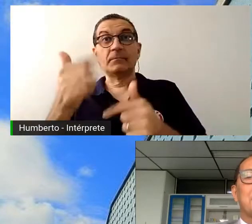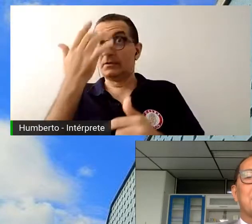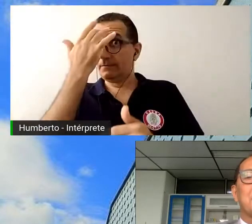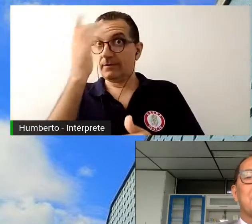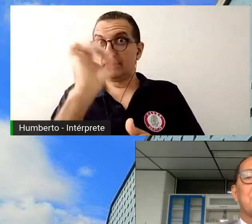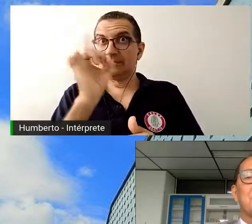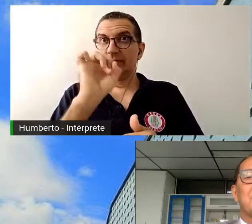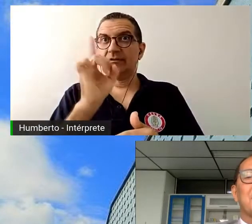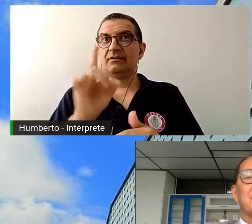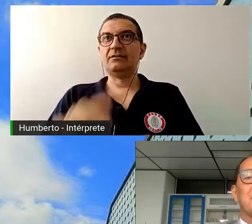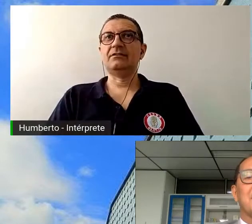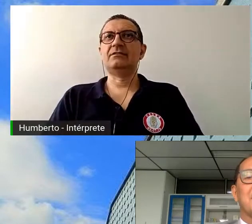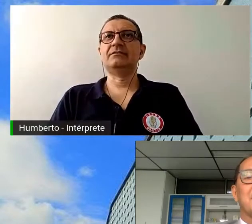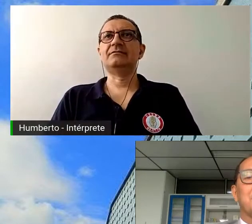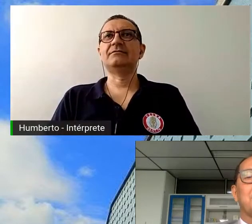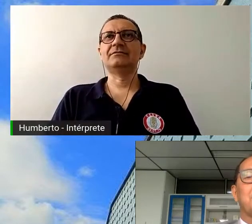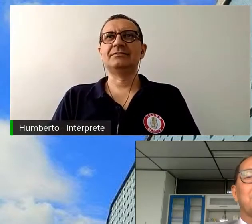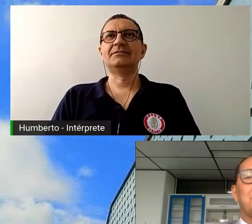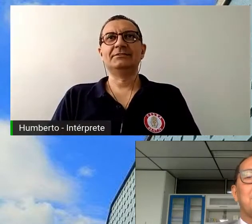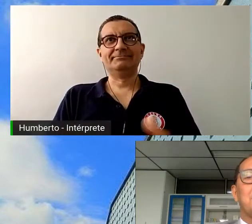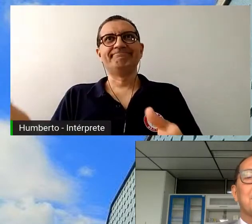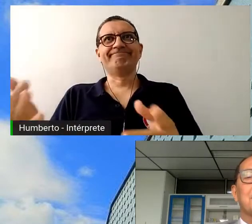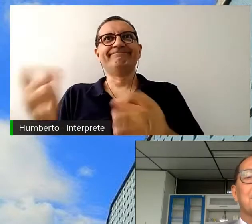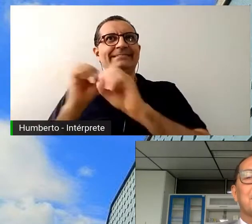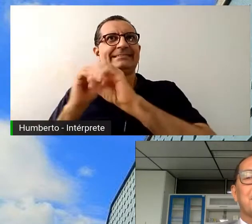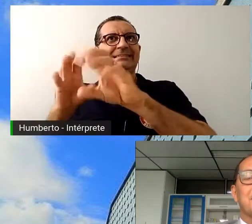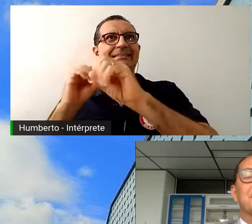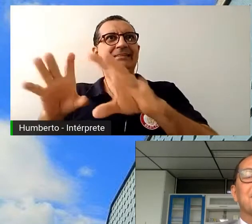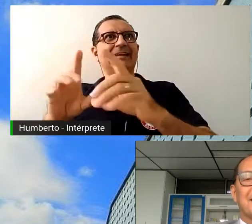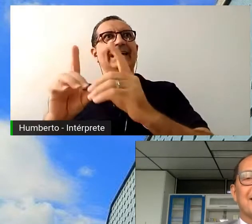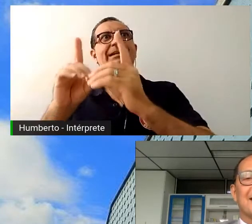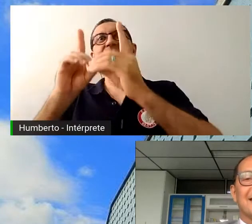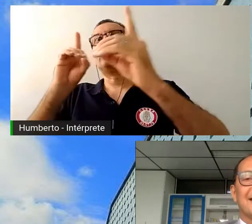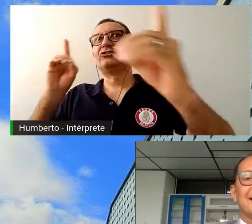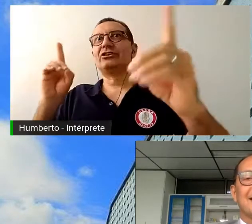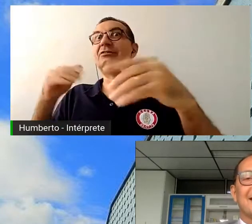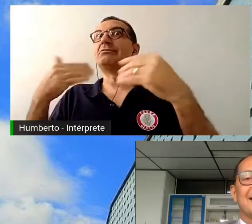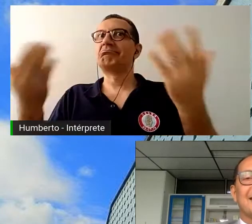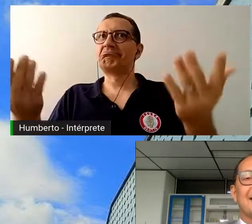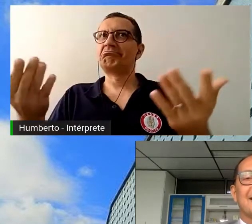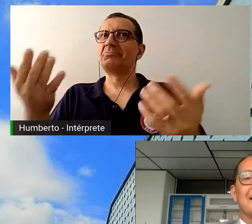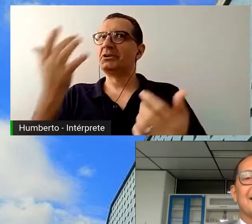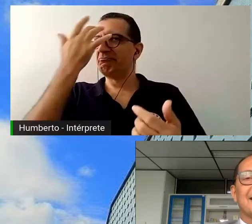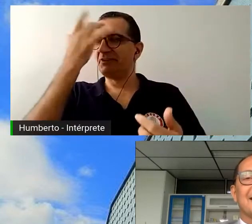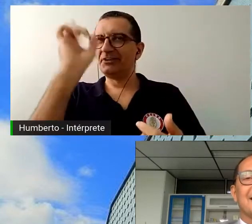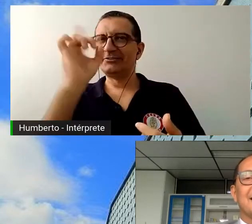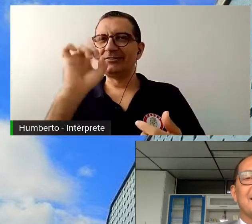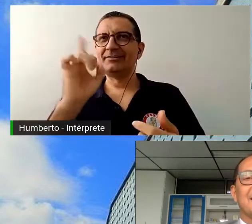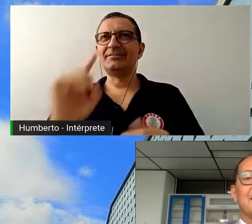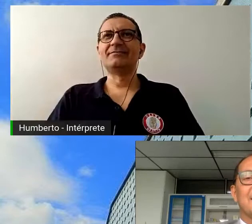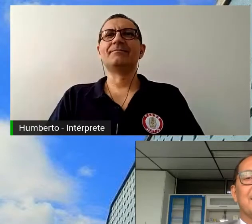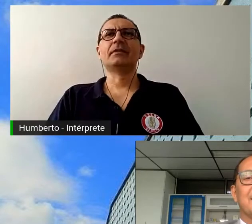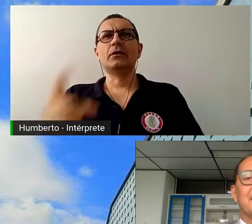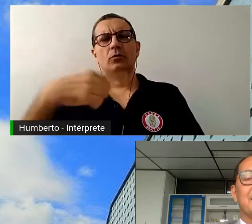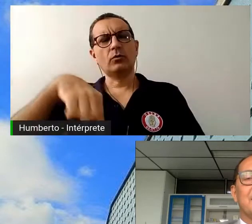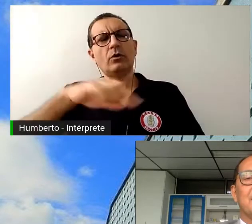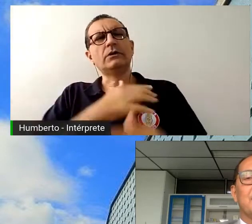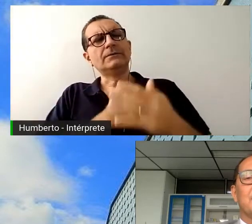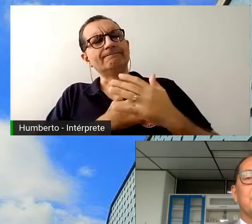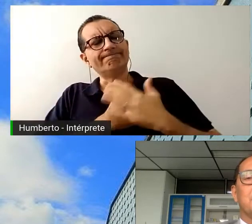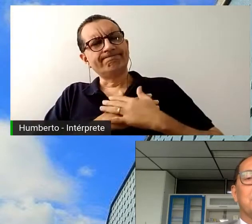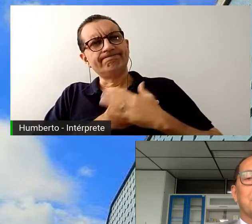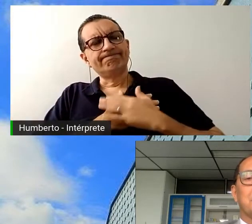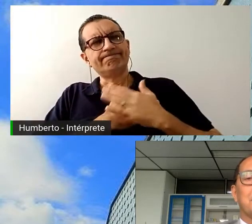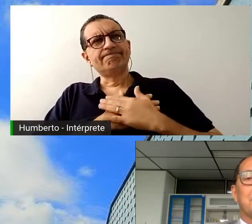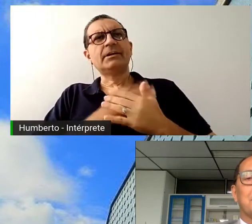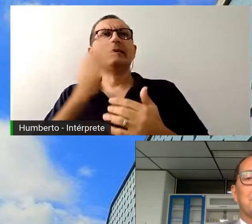uma instituição remotamente não deve ser fácil. Então, estamos aqui também solidários ao seu trabalho e a